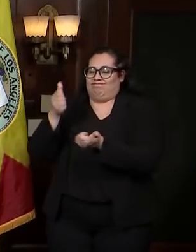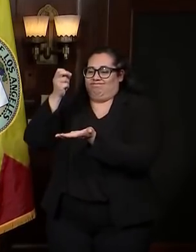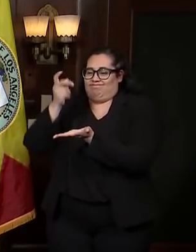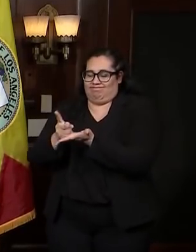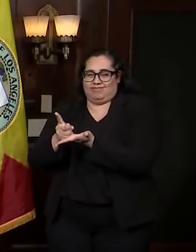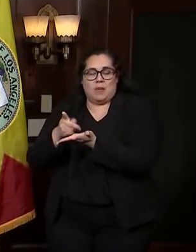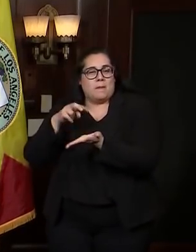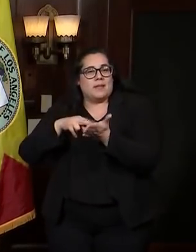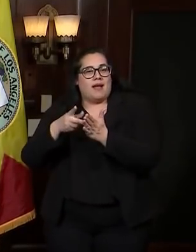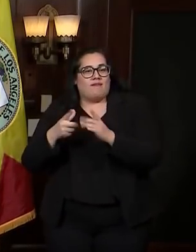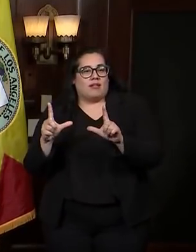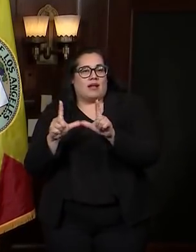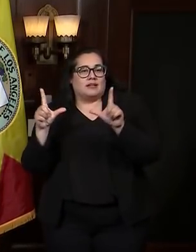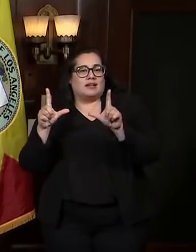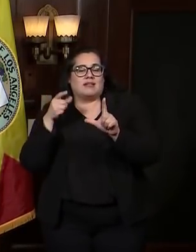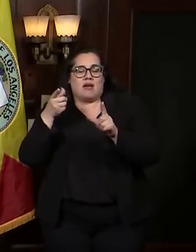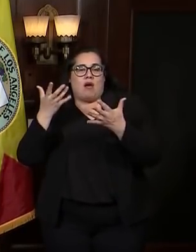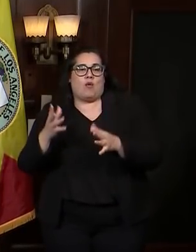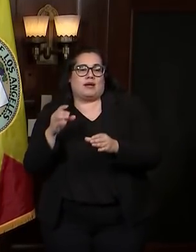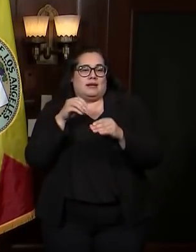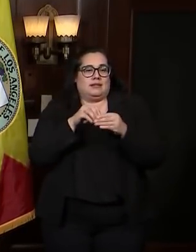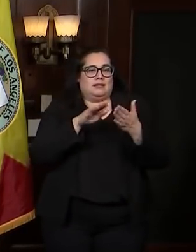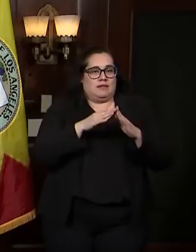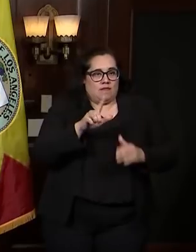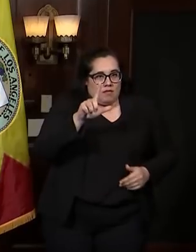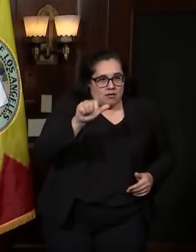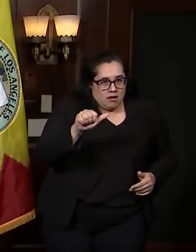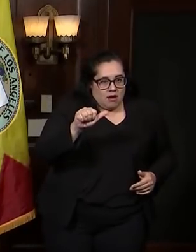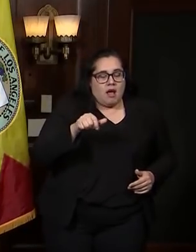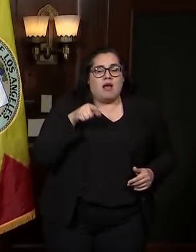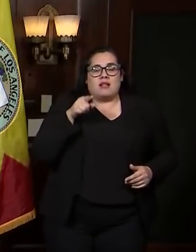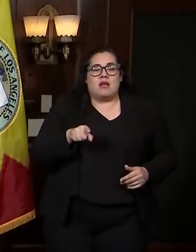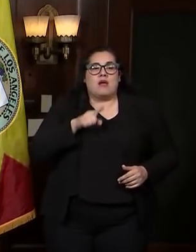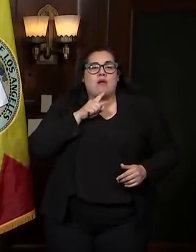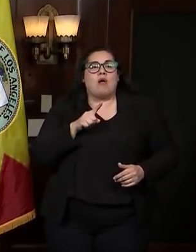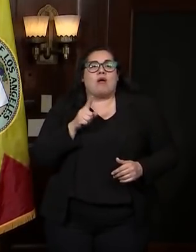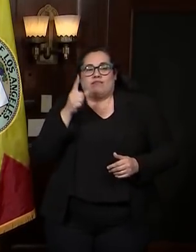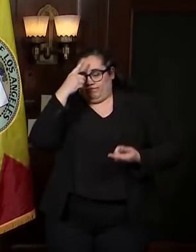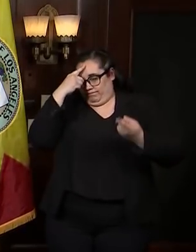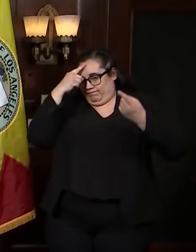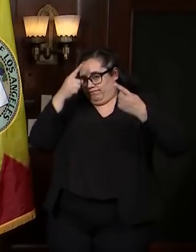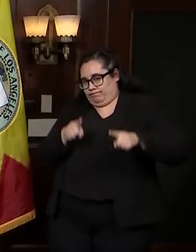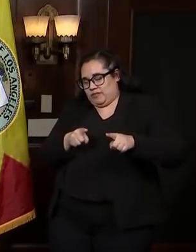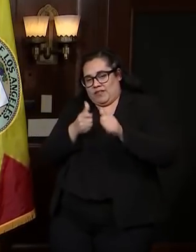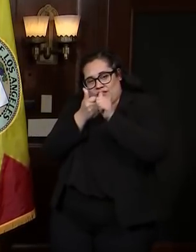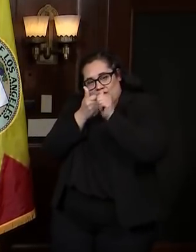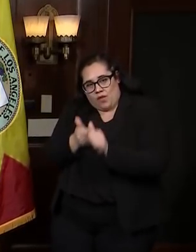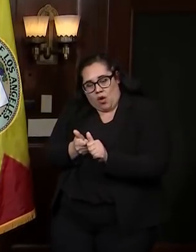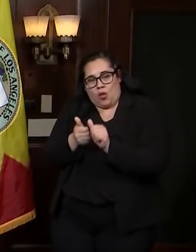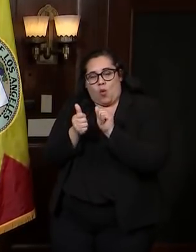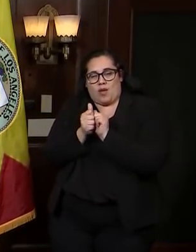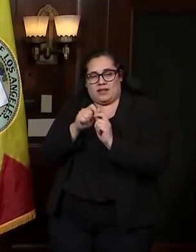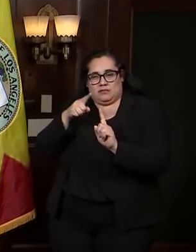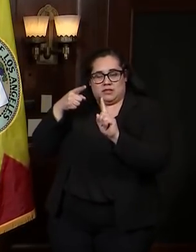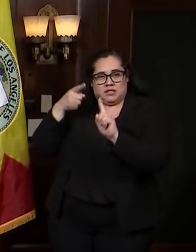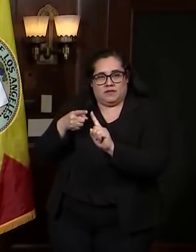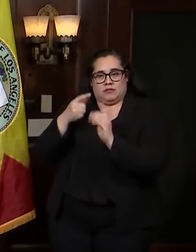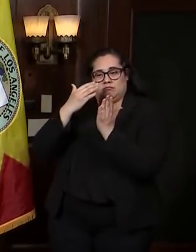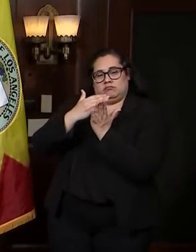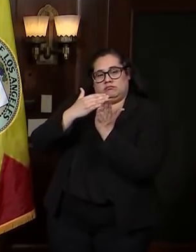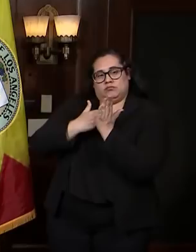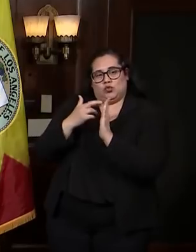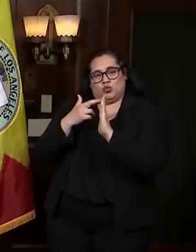licencia, están localizadas en la ciudad de Los Ángeles y están de acuerdo a cumplir con prácticas de